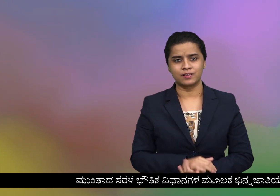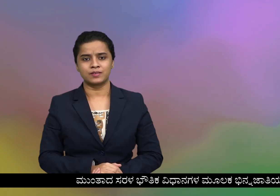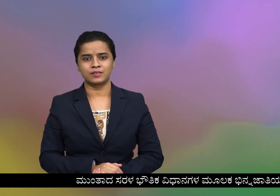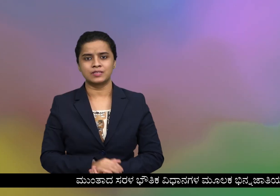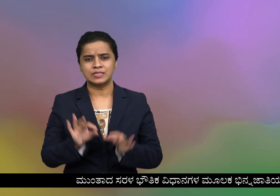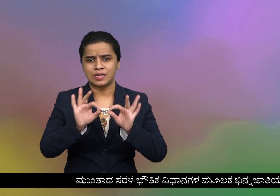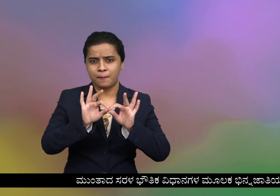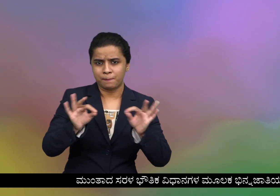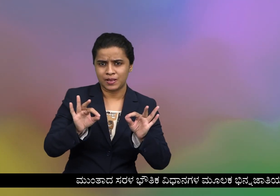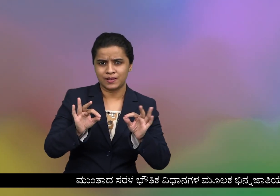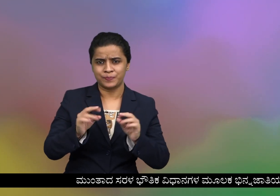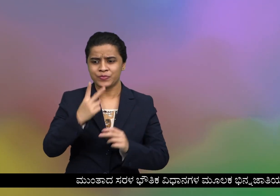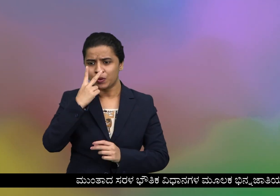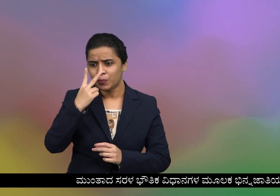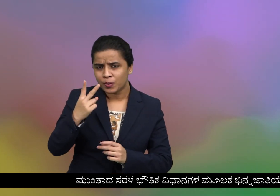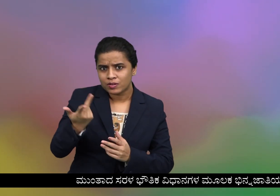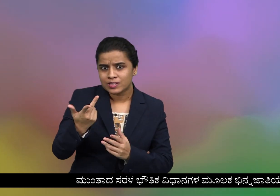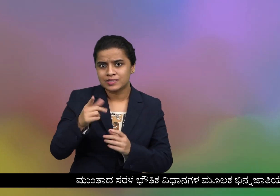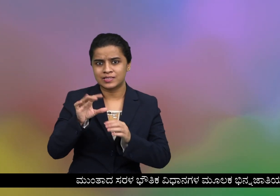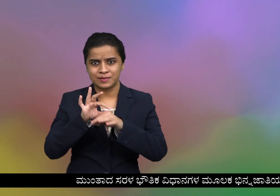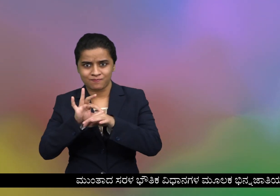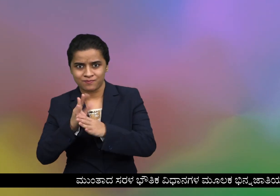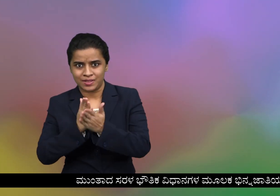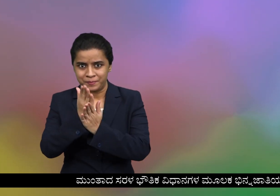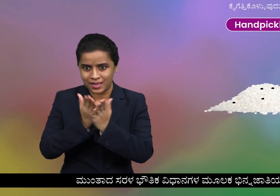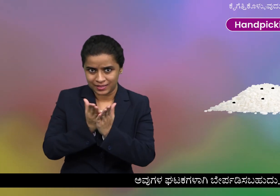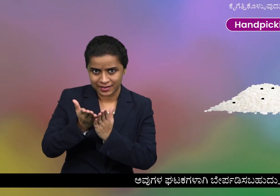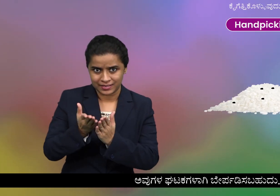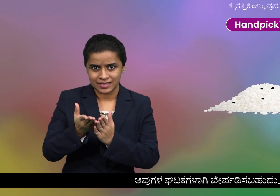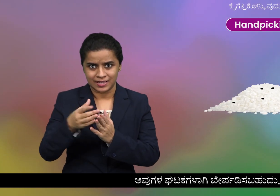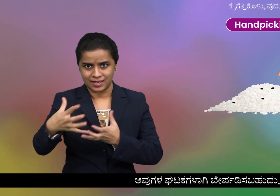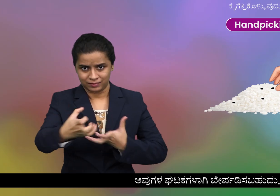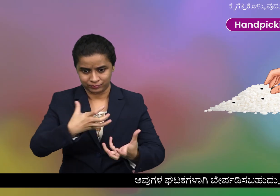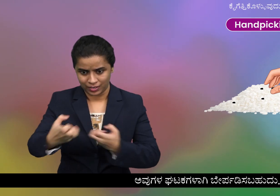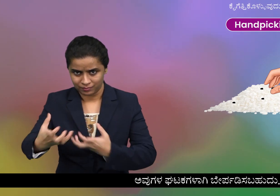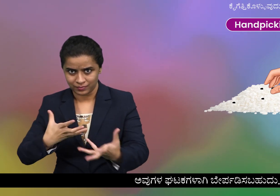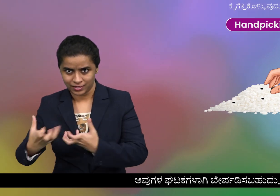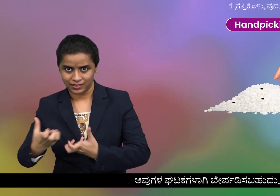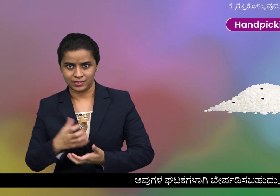ವಿಧಾನಗಳ ಮೂಲಕ ಭಿನ್ನ ಜಾತಿಯ ಮಿಶ್ರಣಗಳನ್ನು ಅವುಗಳ ಘಟಕಗಳಾಗಿ